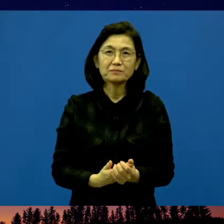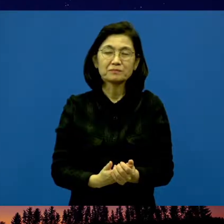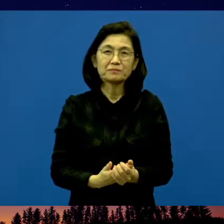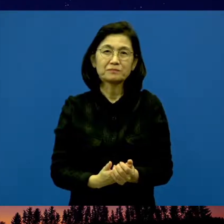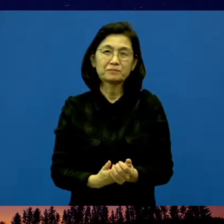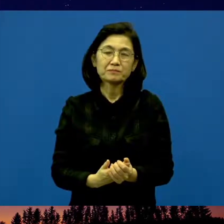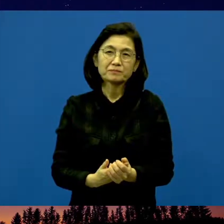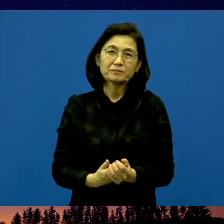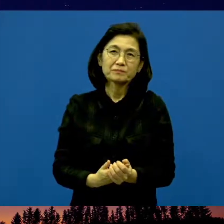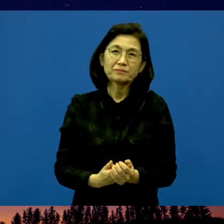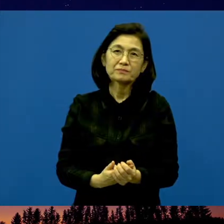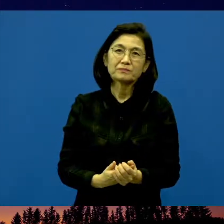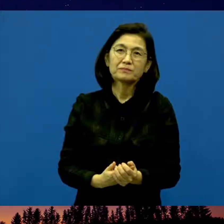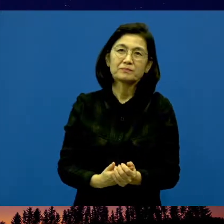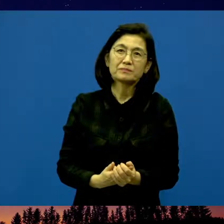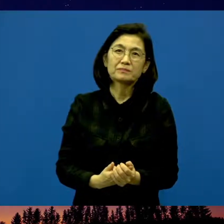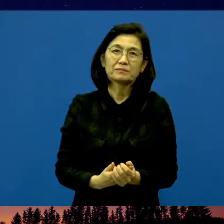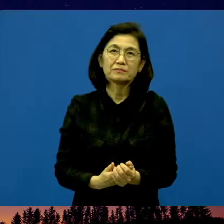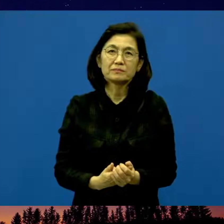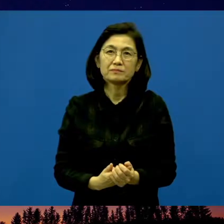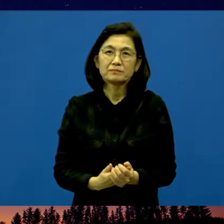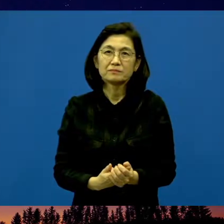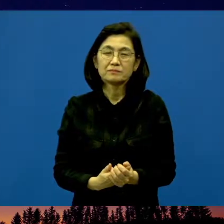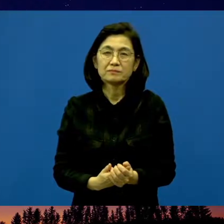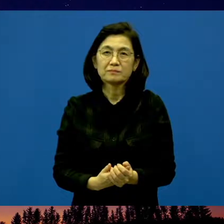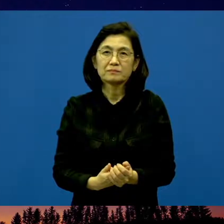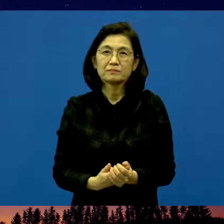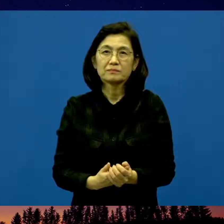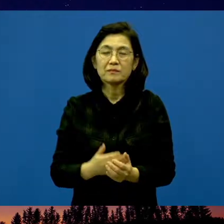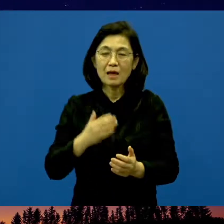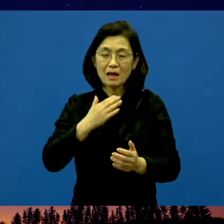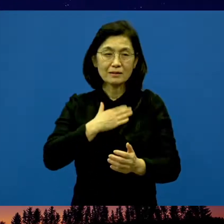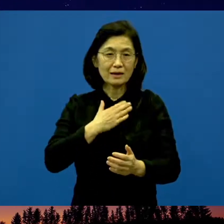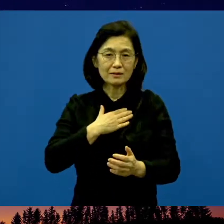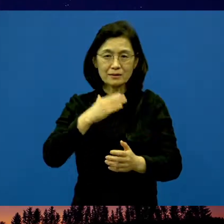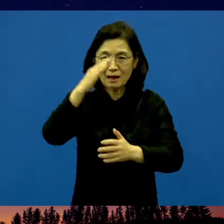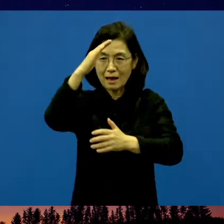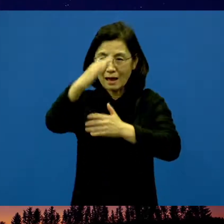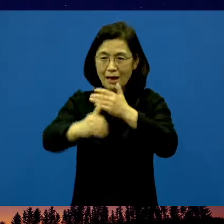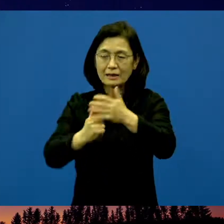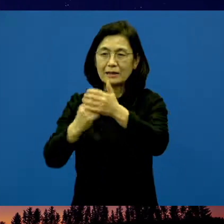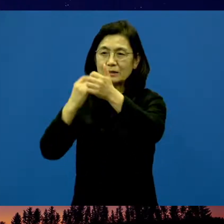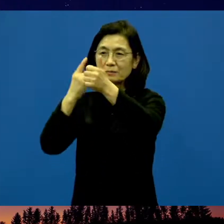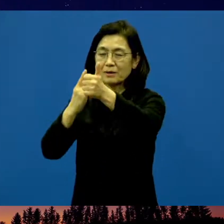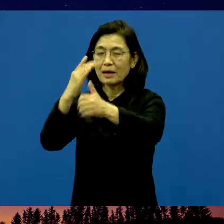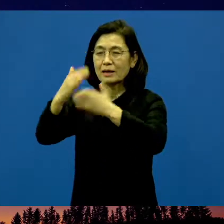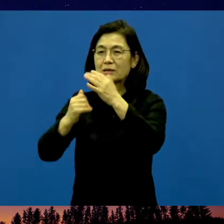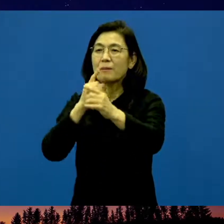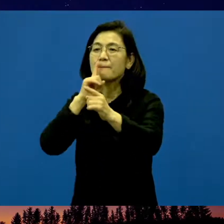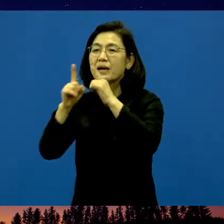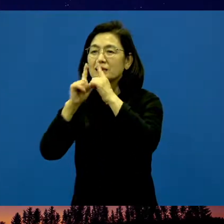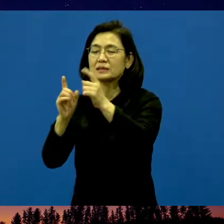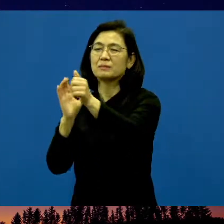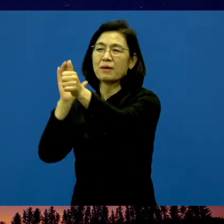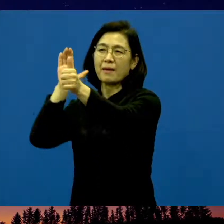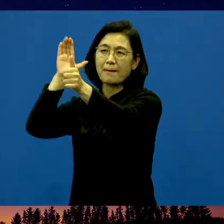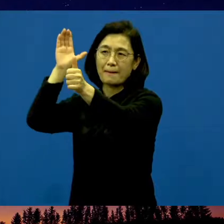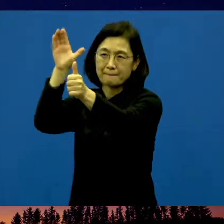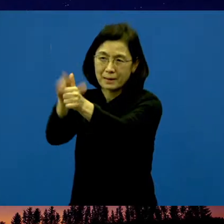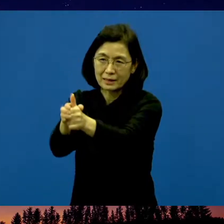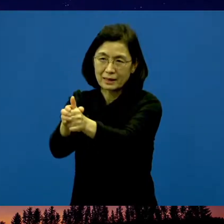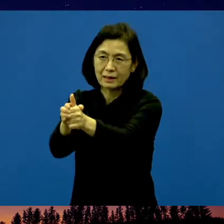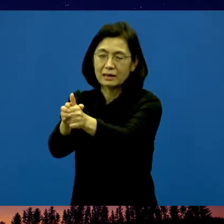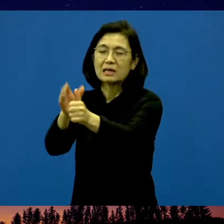맡겨드리는 것입니다. 나를 맡기는 거예요. 그 말씀에 나를 던지는 것입니다. 그 다음은 하나님이 하시는